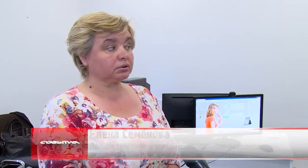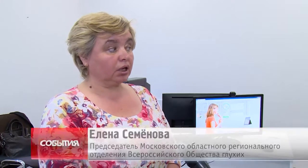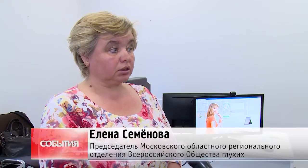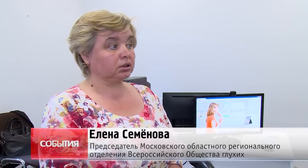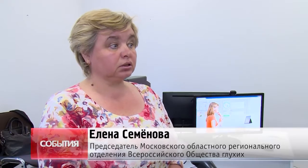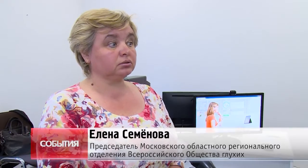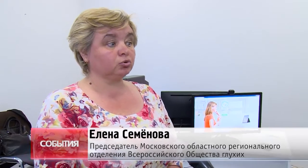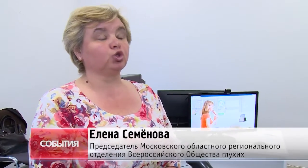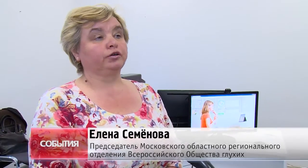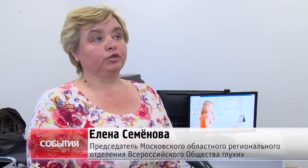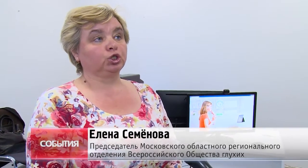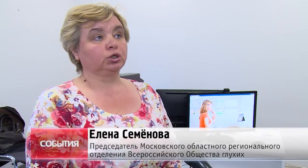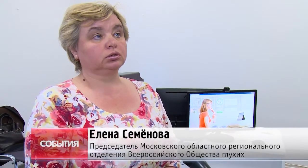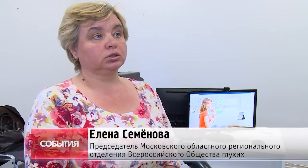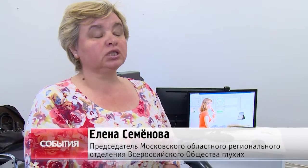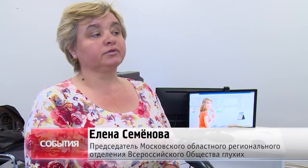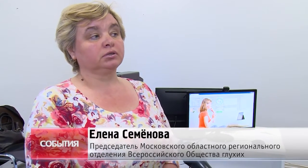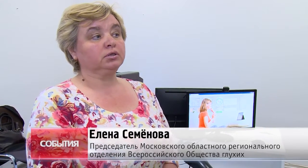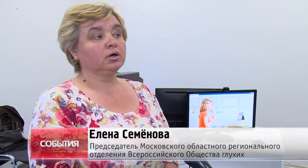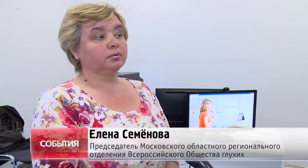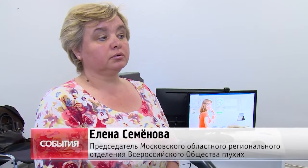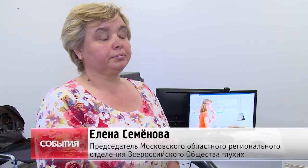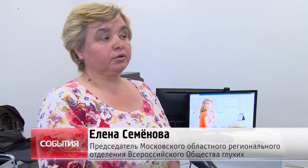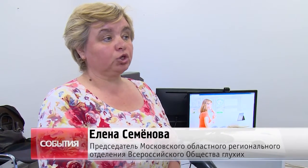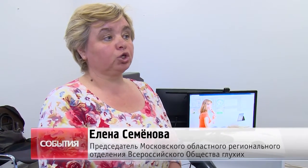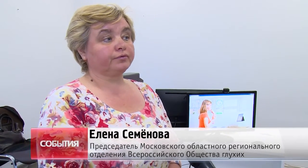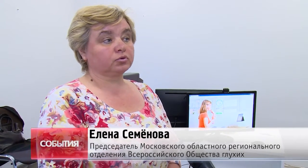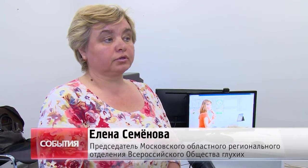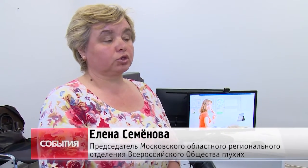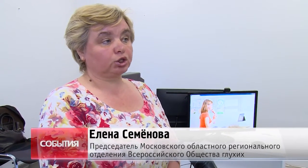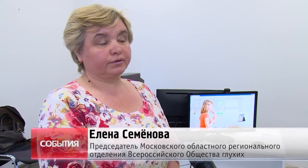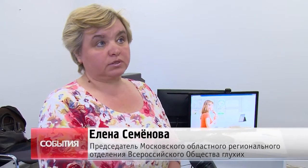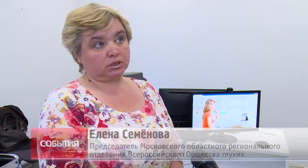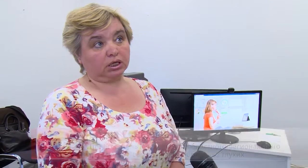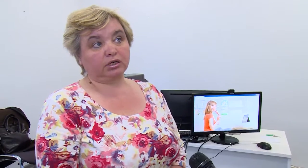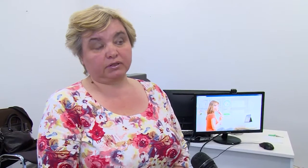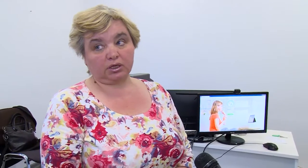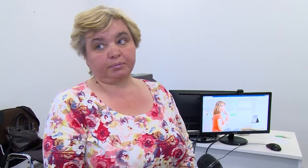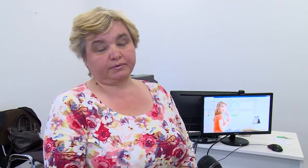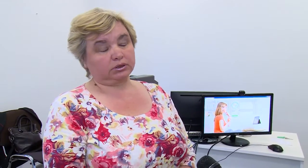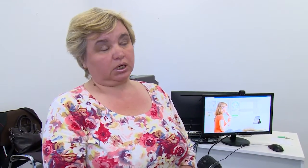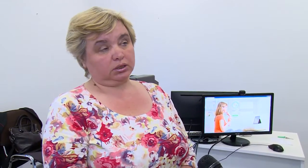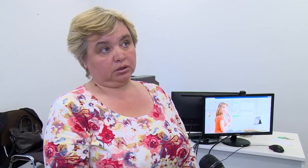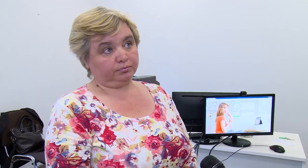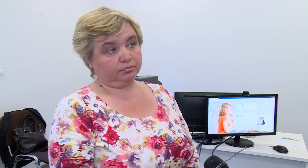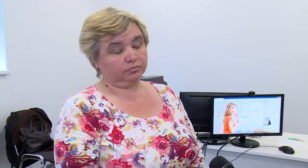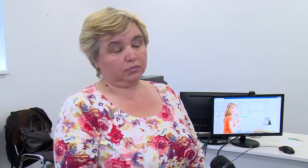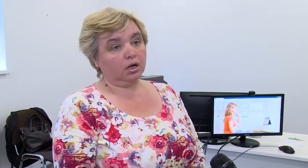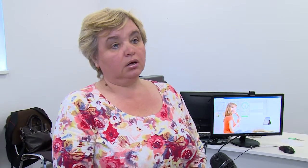да, это нужная вещь. Естественно, переводчиков русского жестового языка не хватает по всей стране.